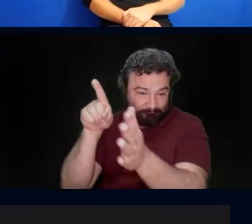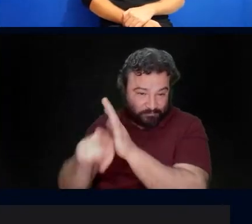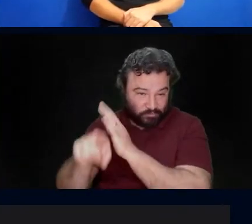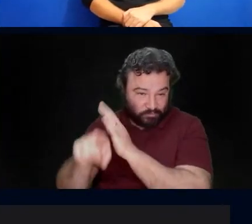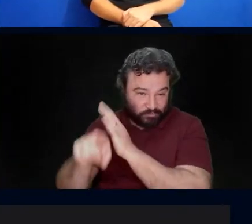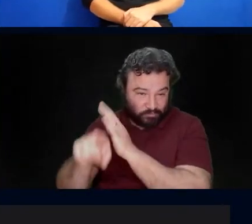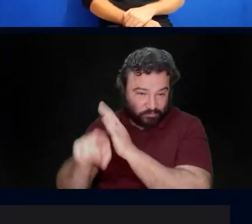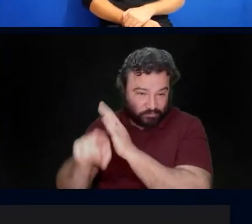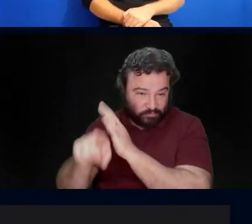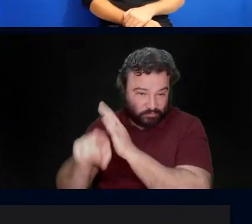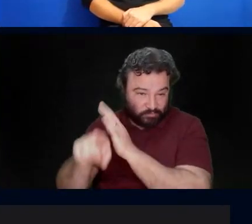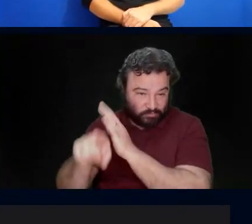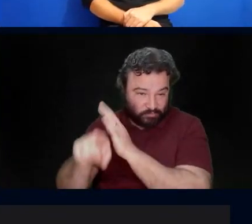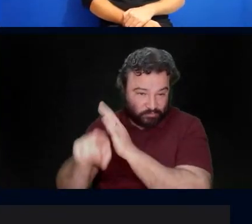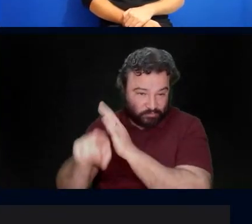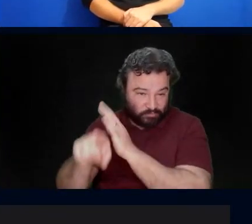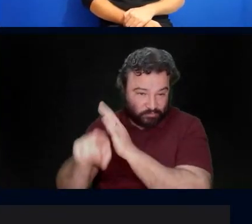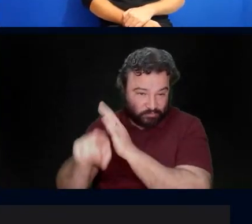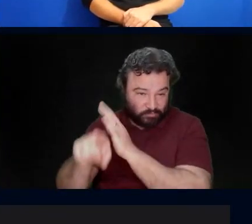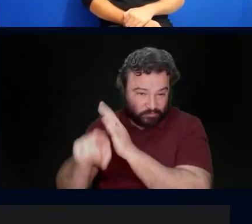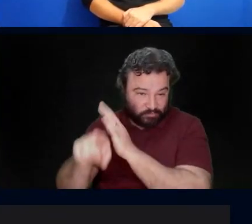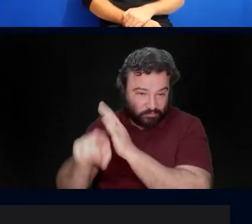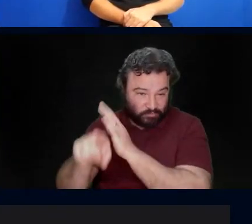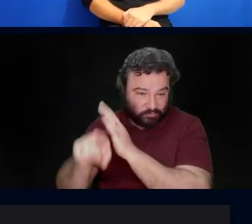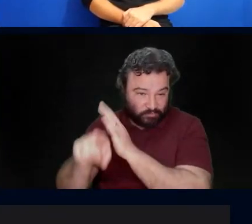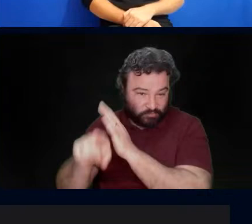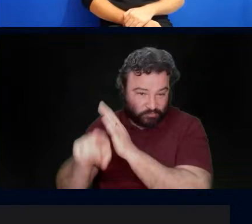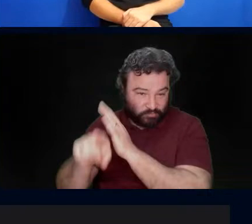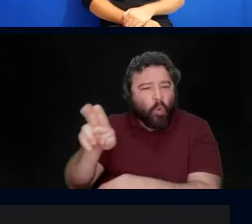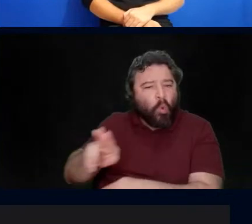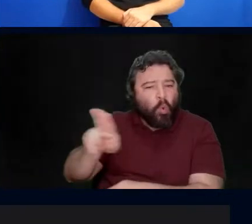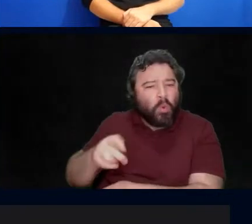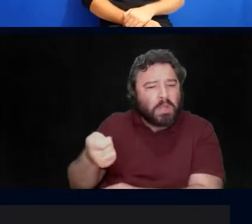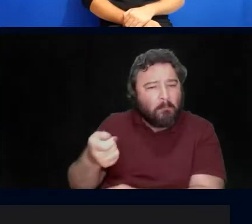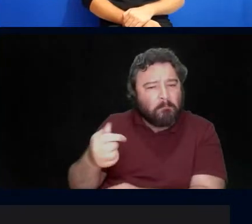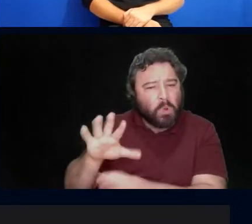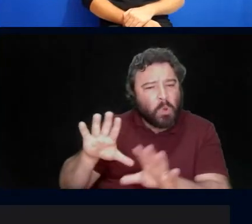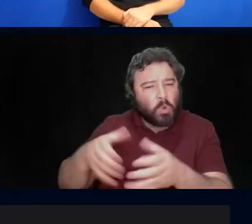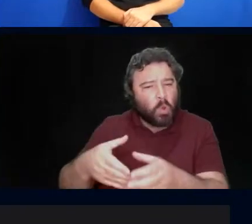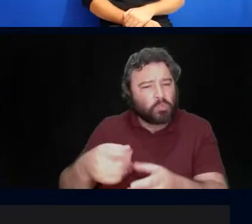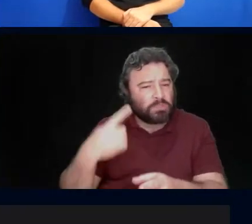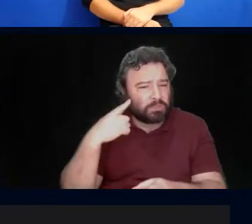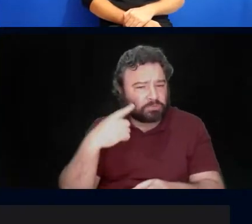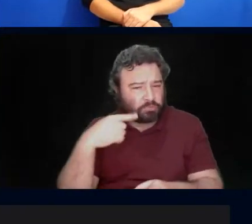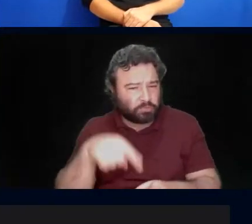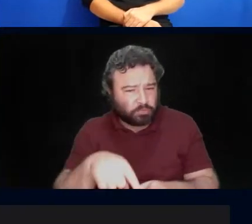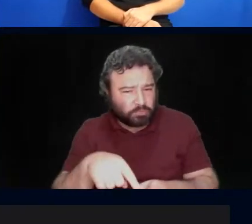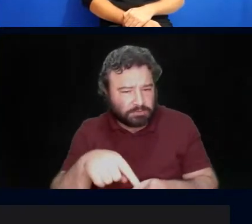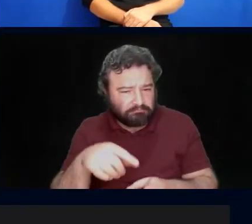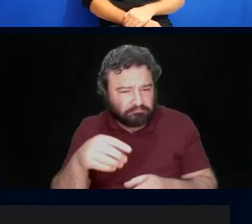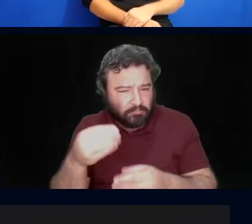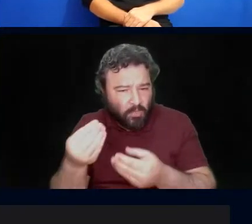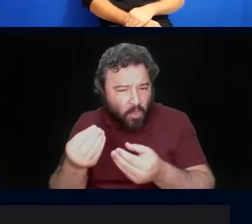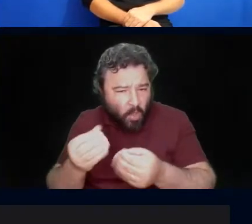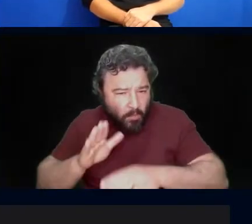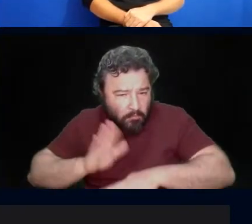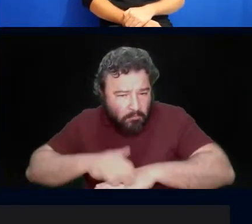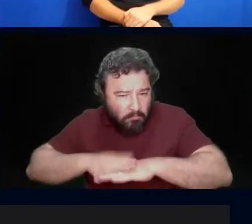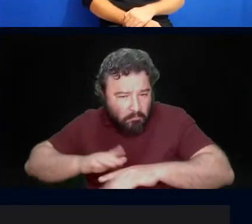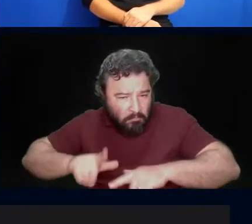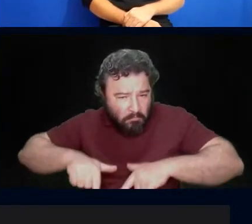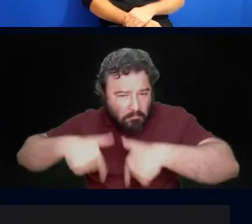Então, é uma pergunta do Valdemar que ele pergunta, né, a edita de sinais é pouco utilizada na comunidade